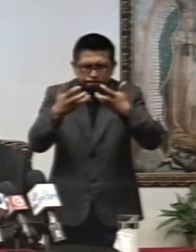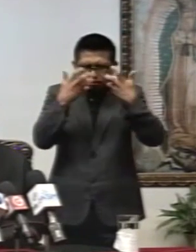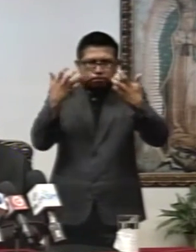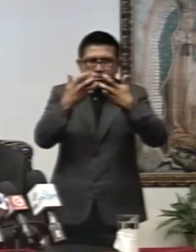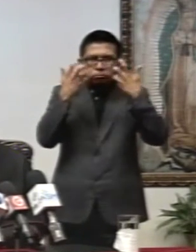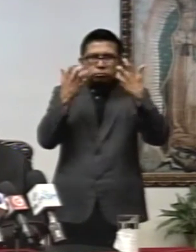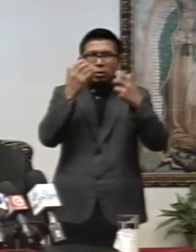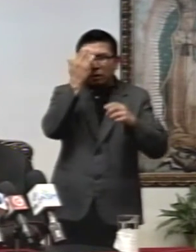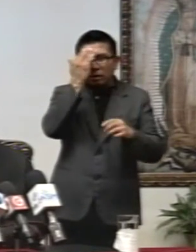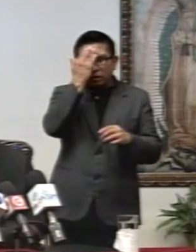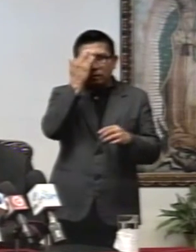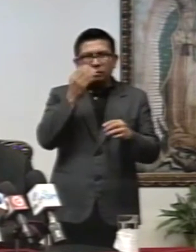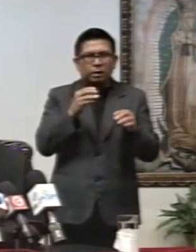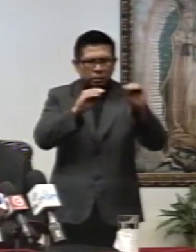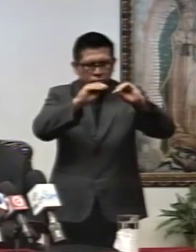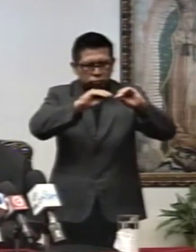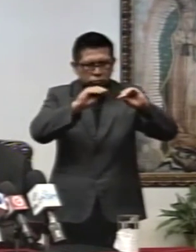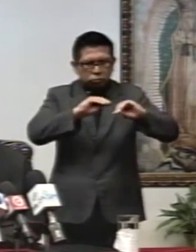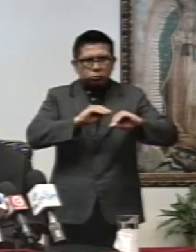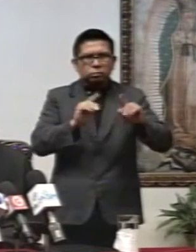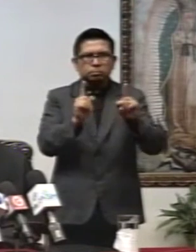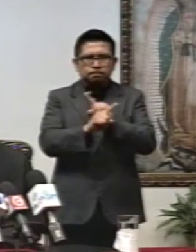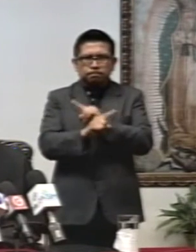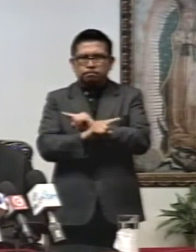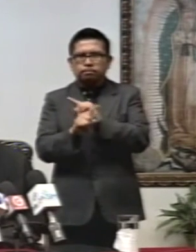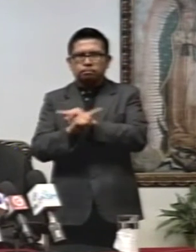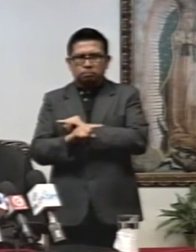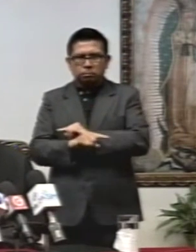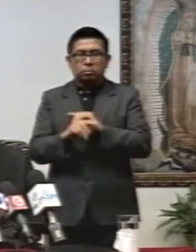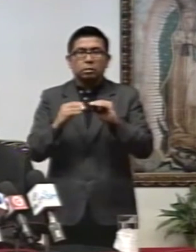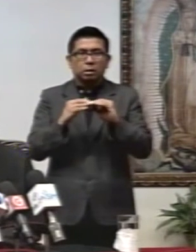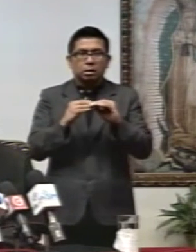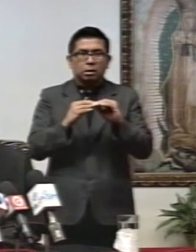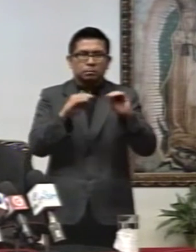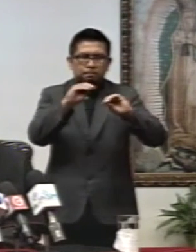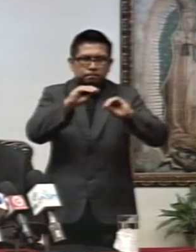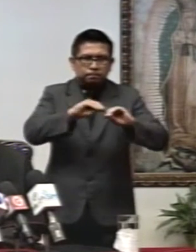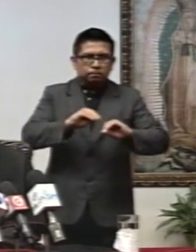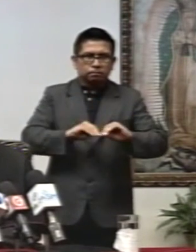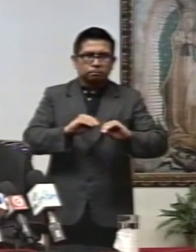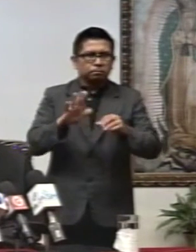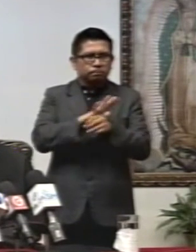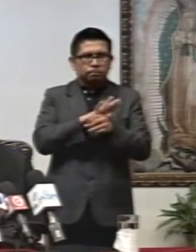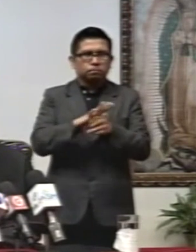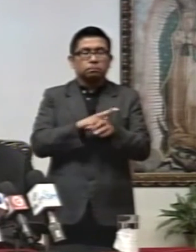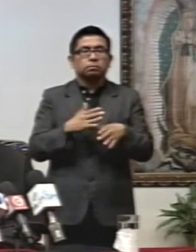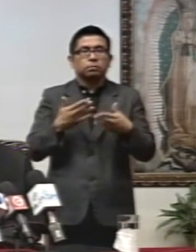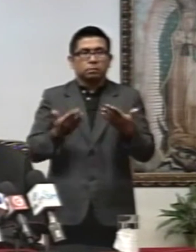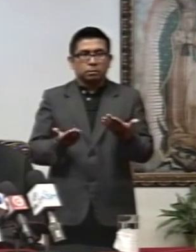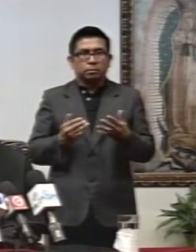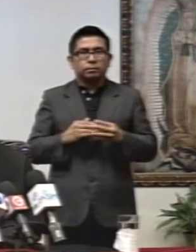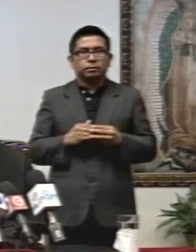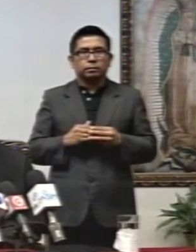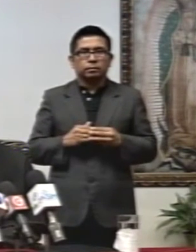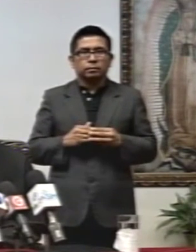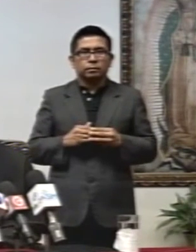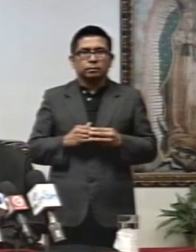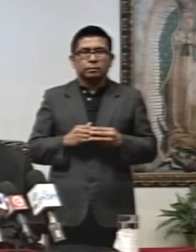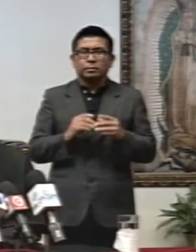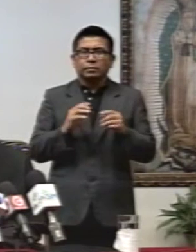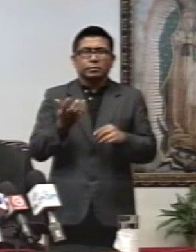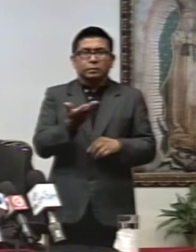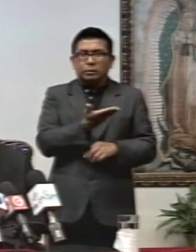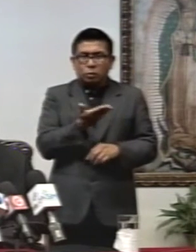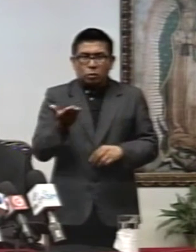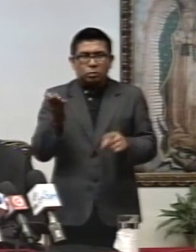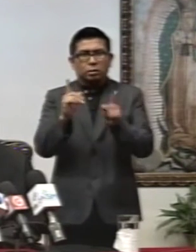deberá hacerse el aporte necesario y sustancial para que cambie la